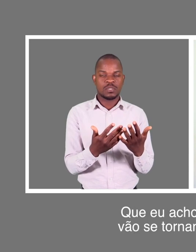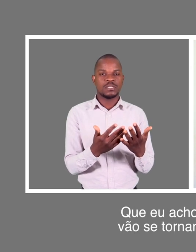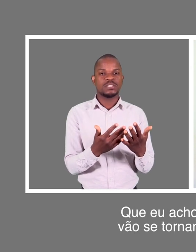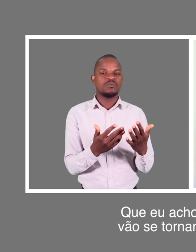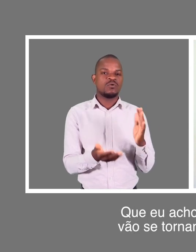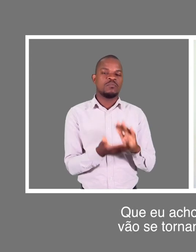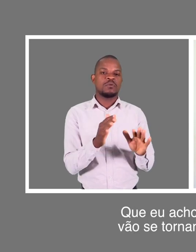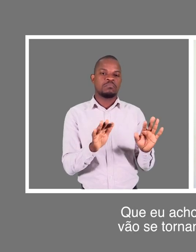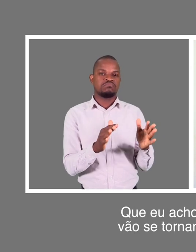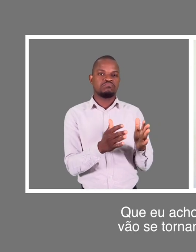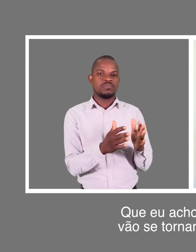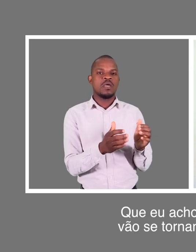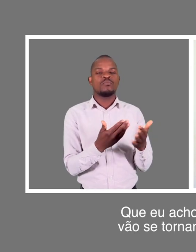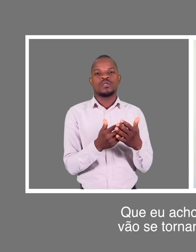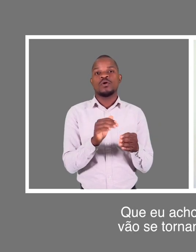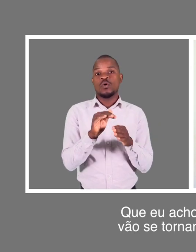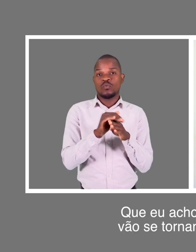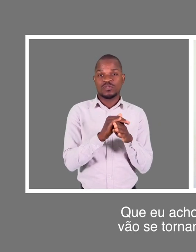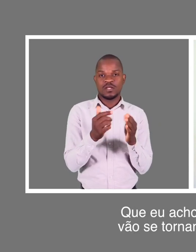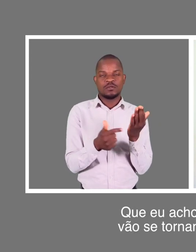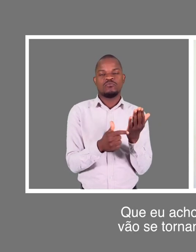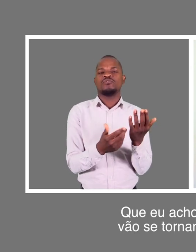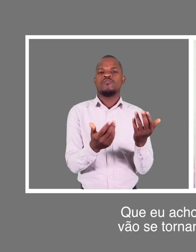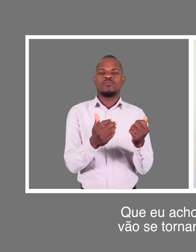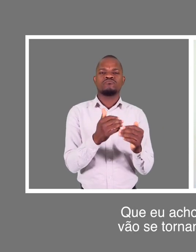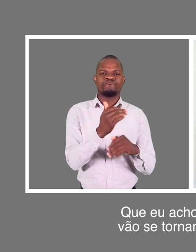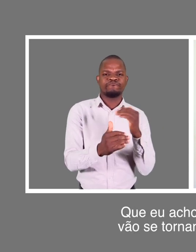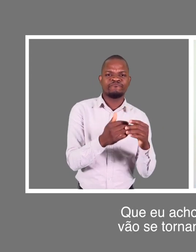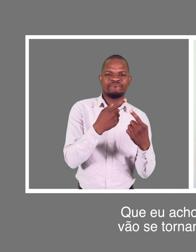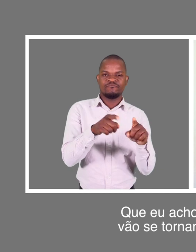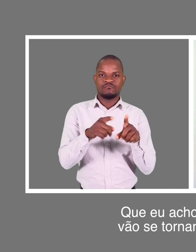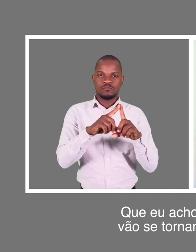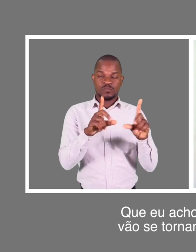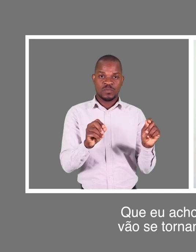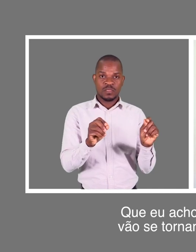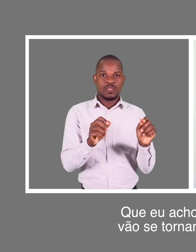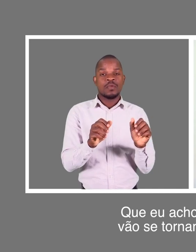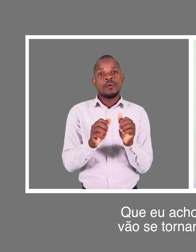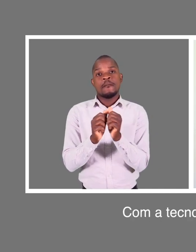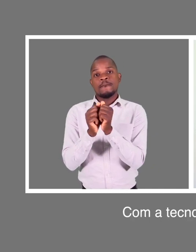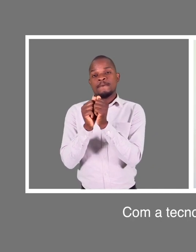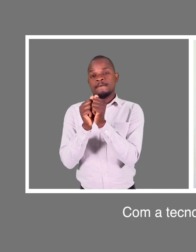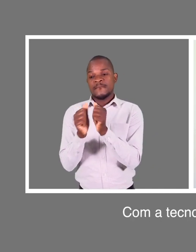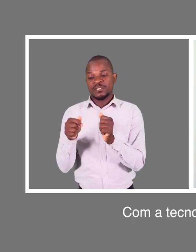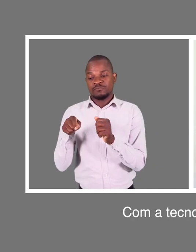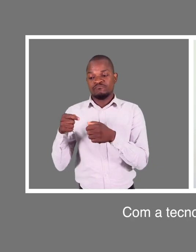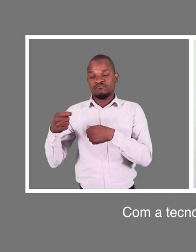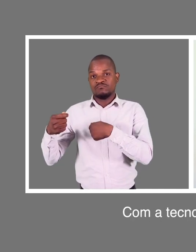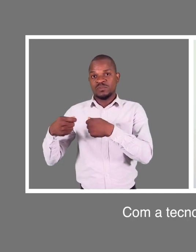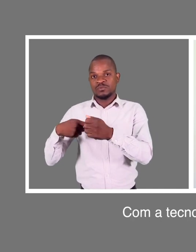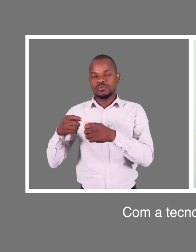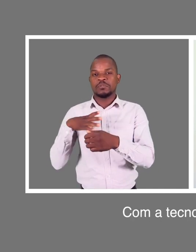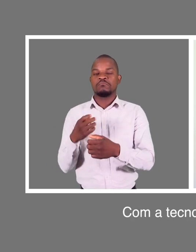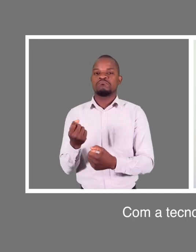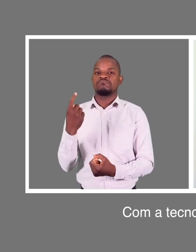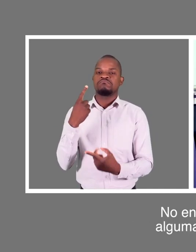que eu acho que nesta era em que vivemos vão se tornando cada vez mais reduzidas. Com a tecnologia é possível fazer